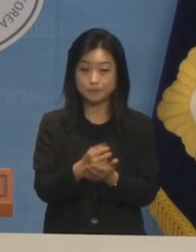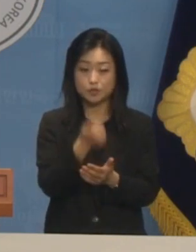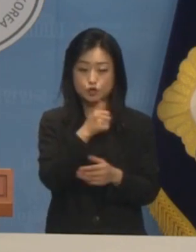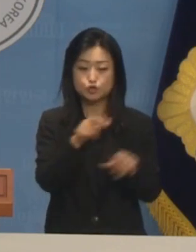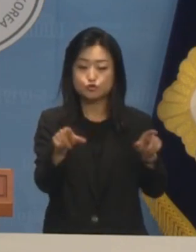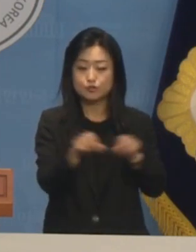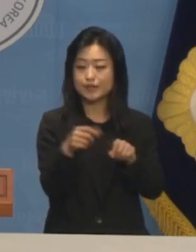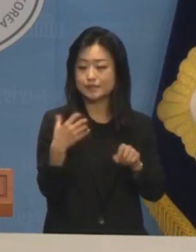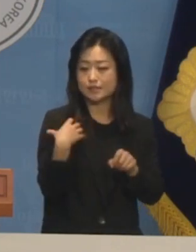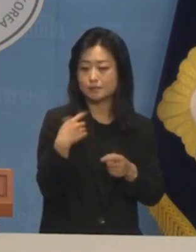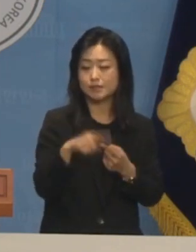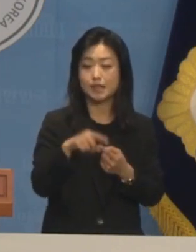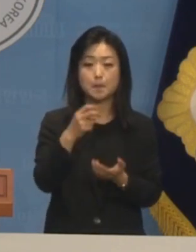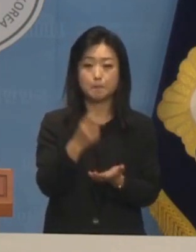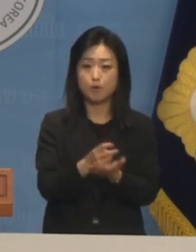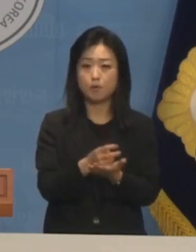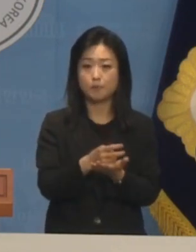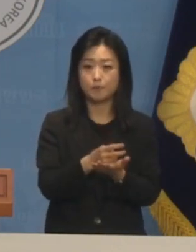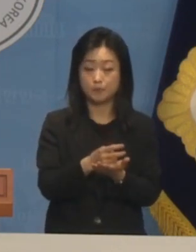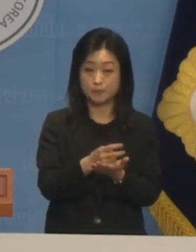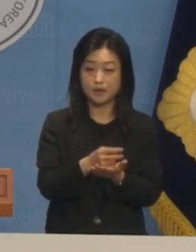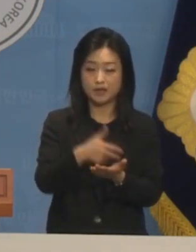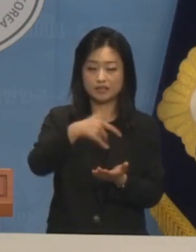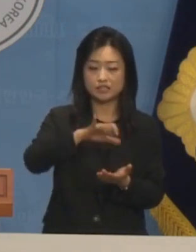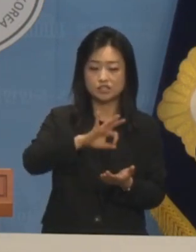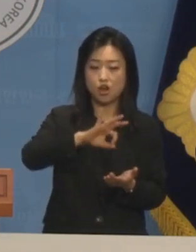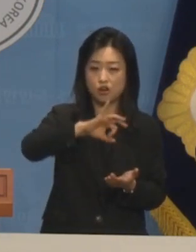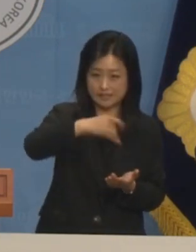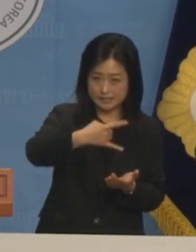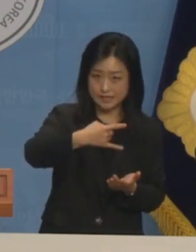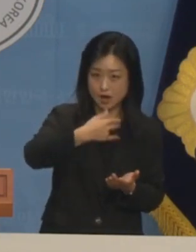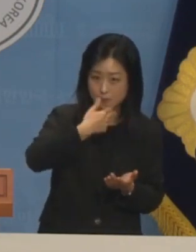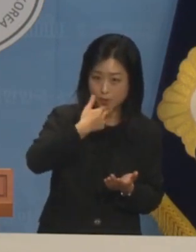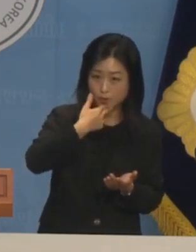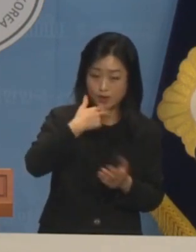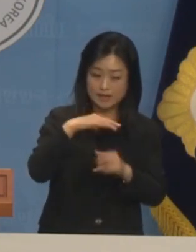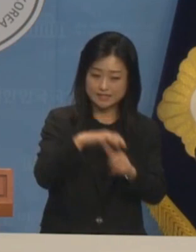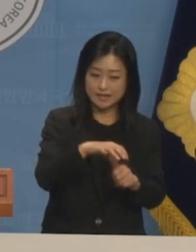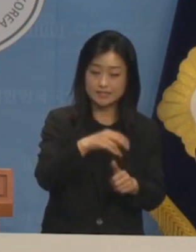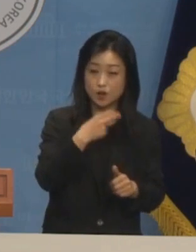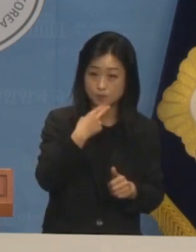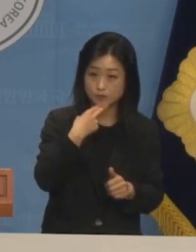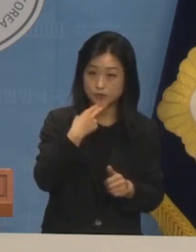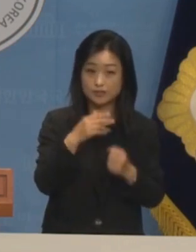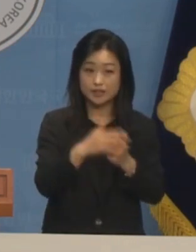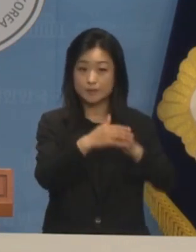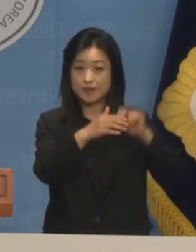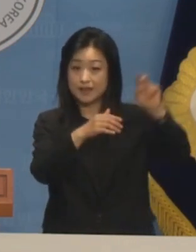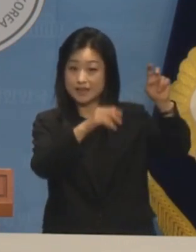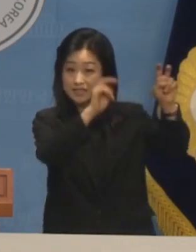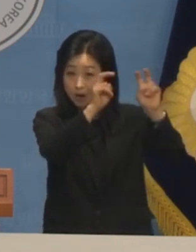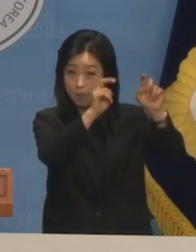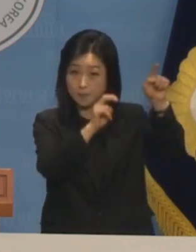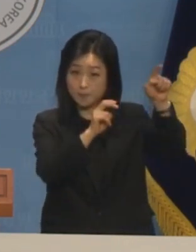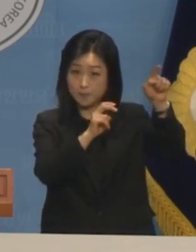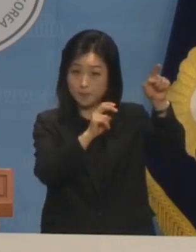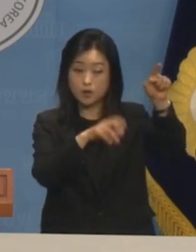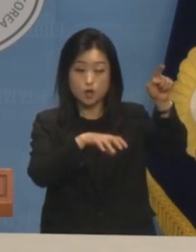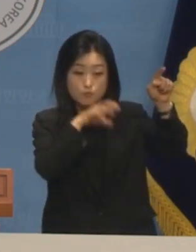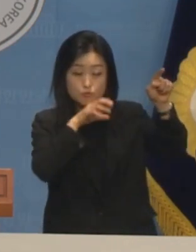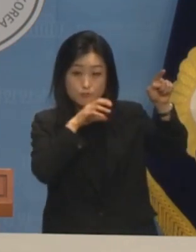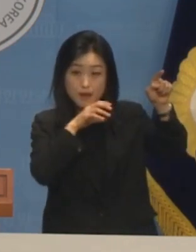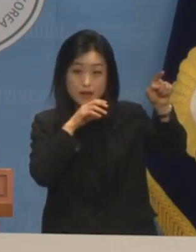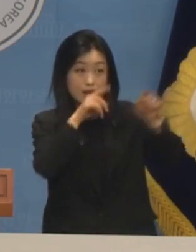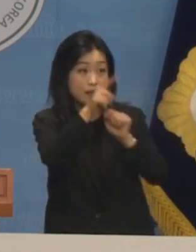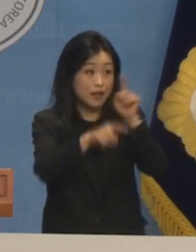관한 명확한 정의나 제재가 없는 상황에서 소수의 거대 플랫폼의 운영 방침이나 불만 처리